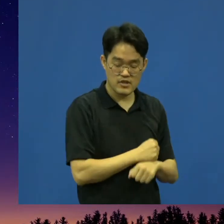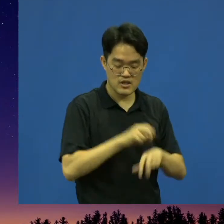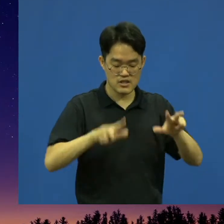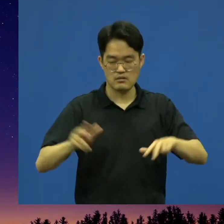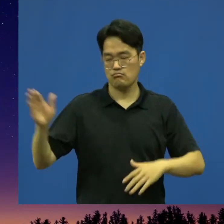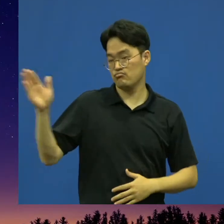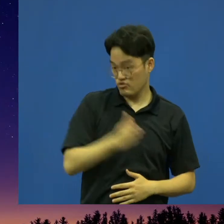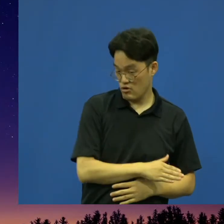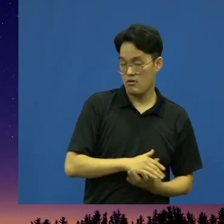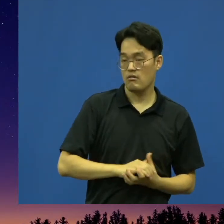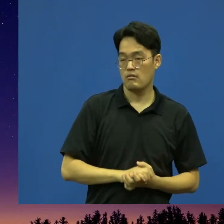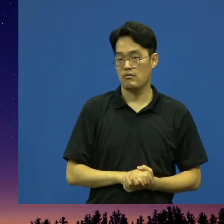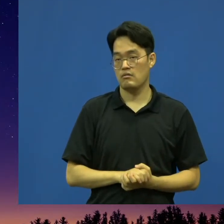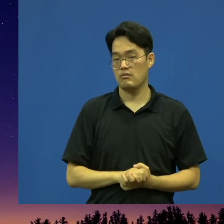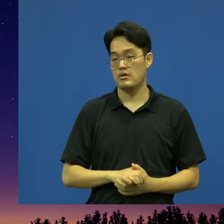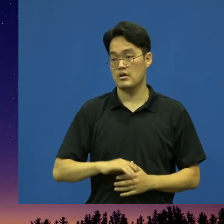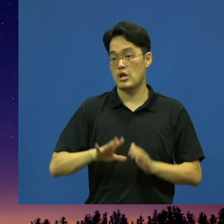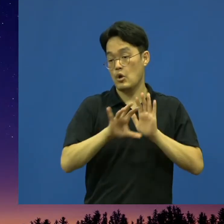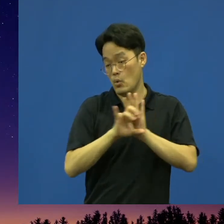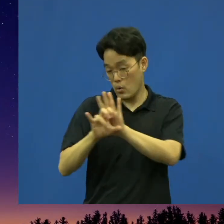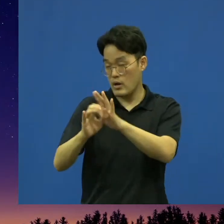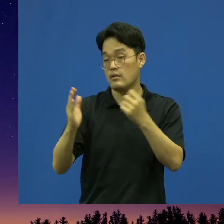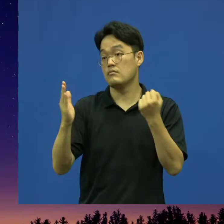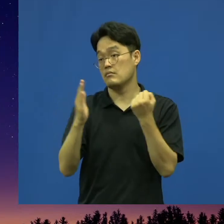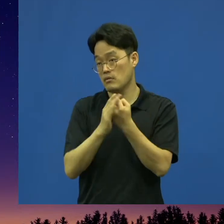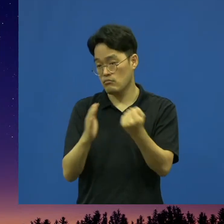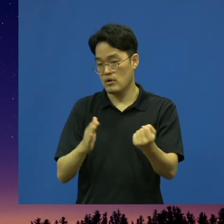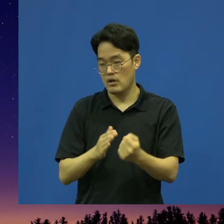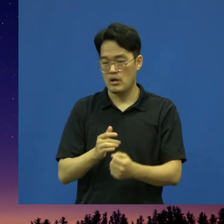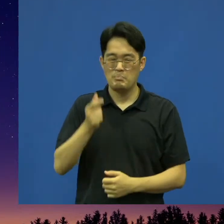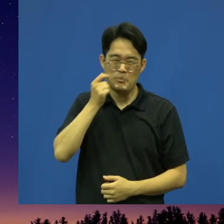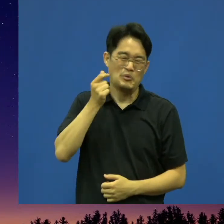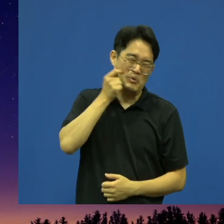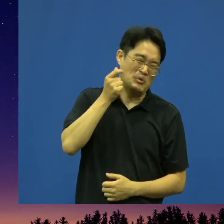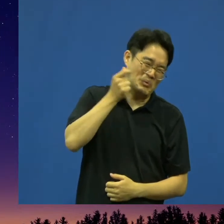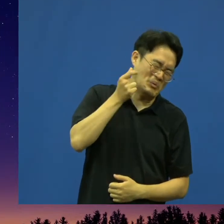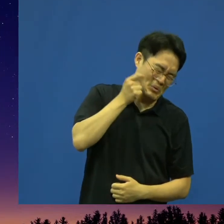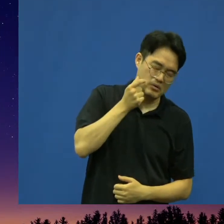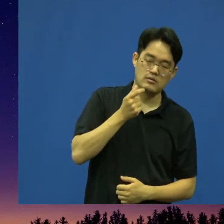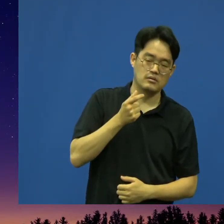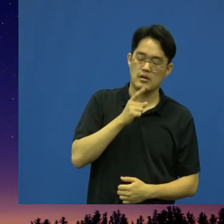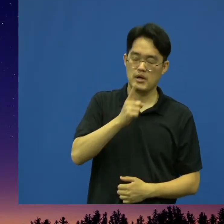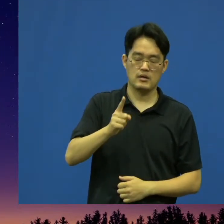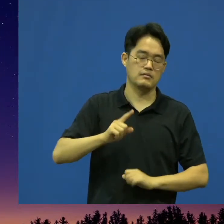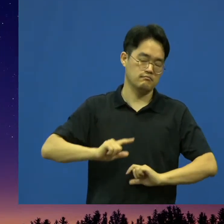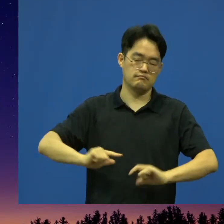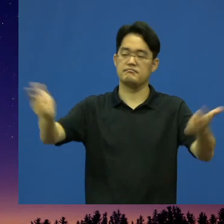이제부터 코로나 때문에 못한다는 말 이제 안 한다.